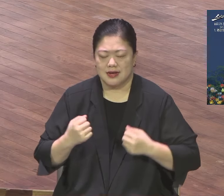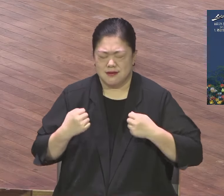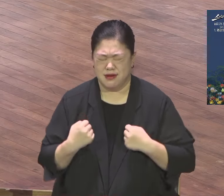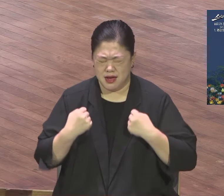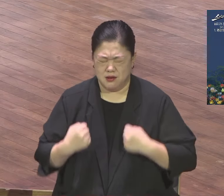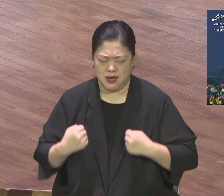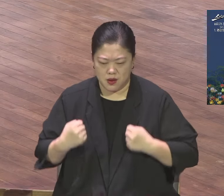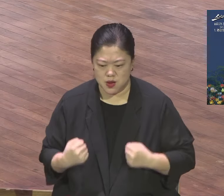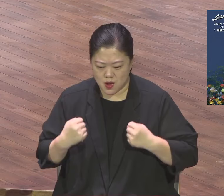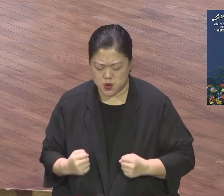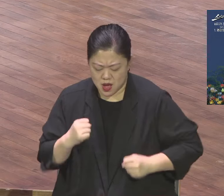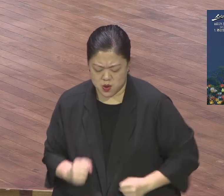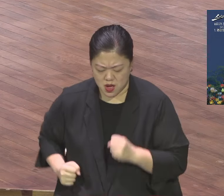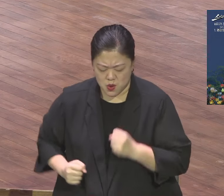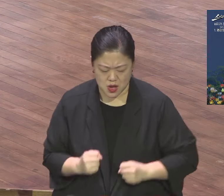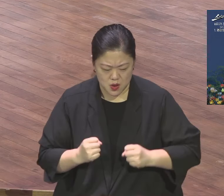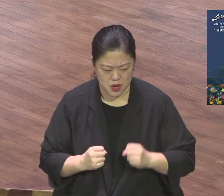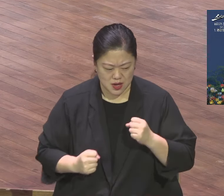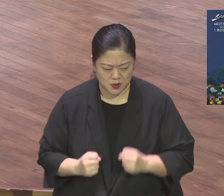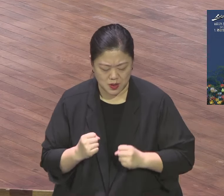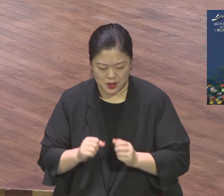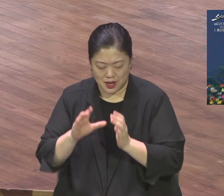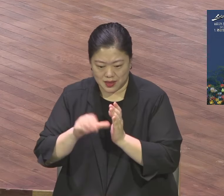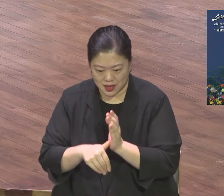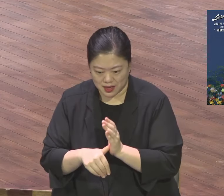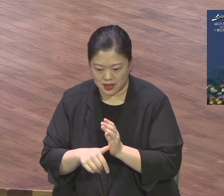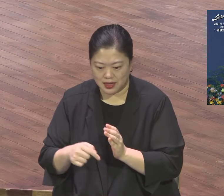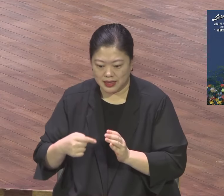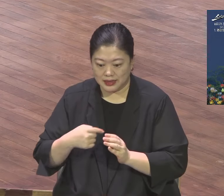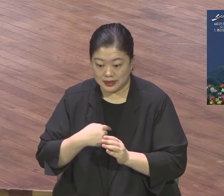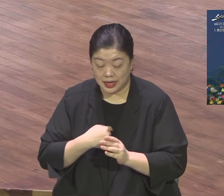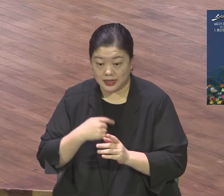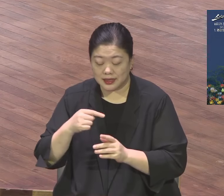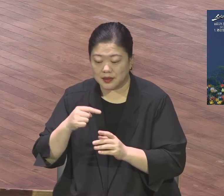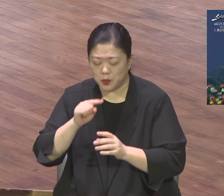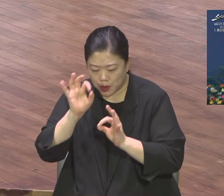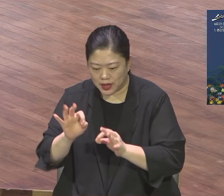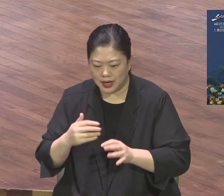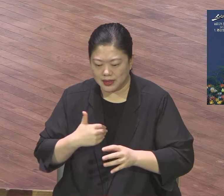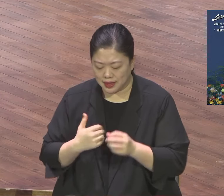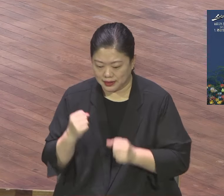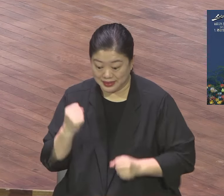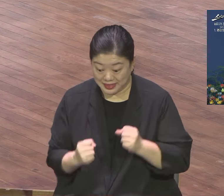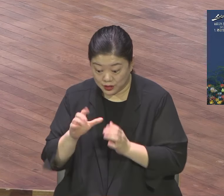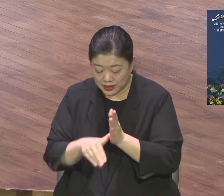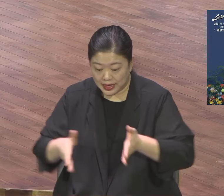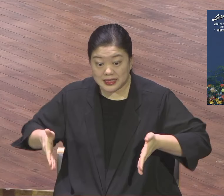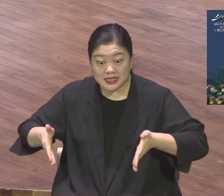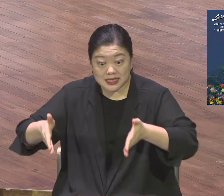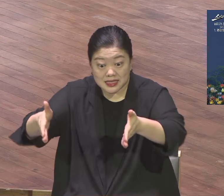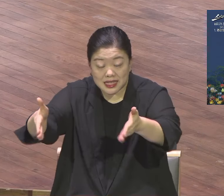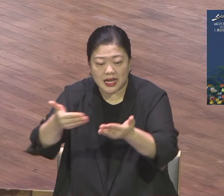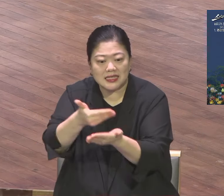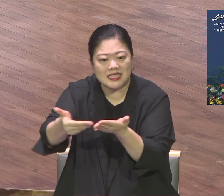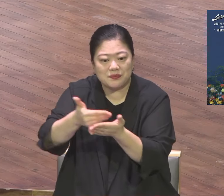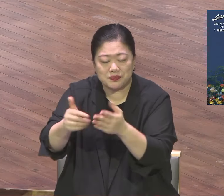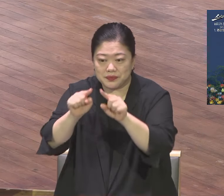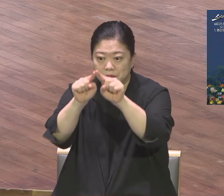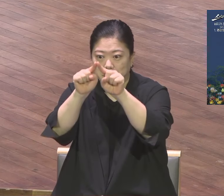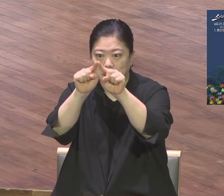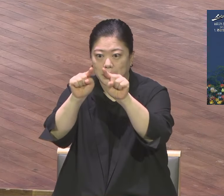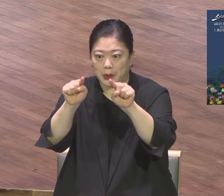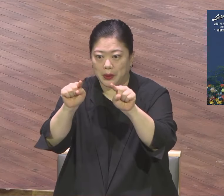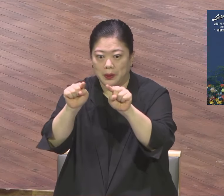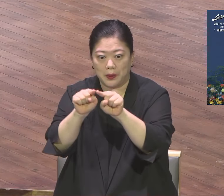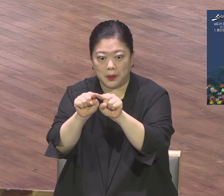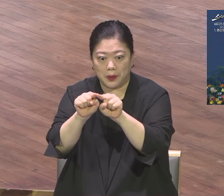점이 딱 보인다. 다이아와 아스팔트 점. 난 누가 말해준 지도 없고 들어본 지도 없는데 내가 뛰는데